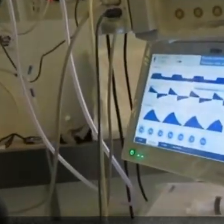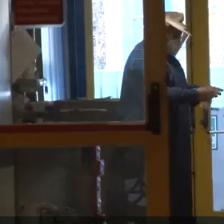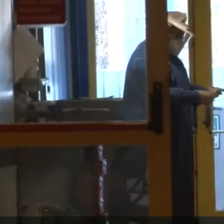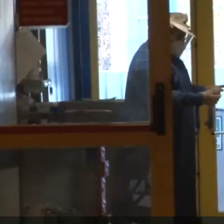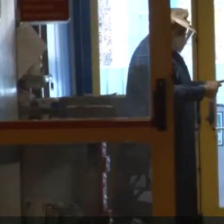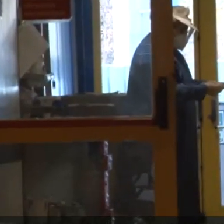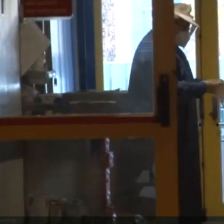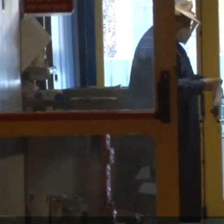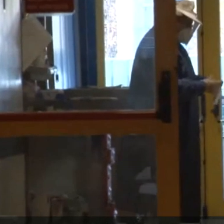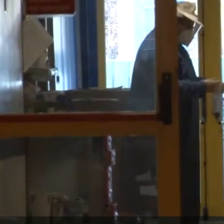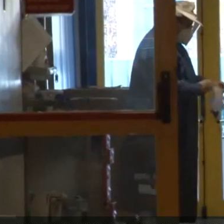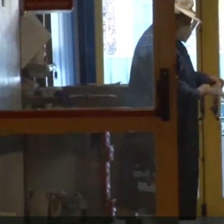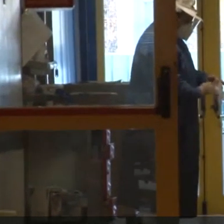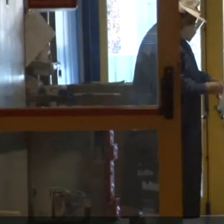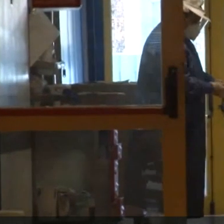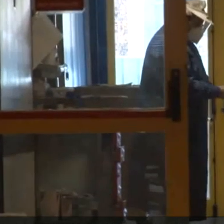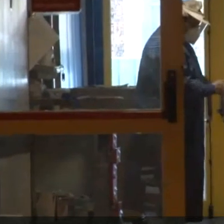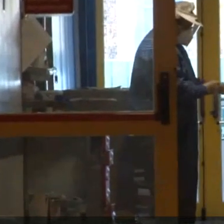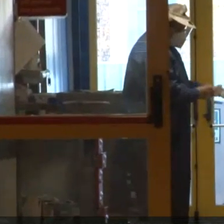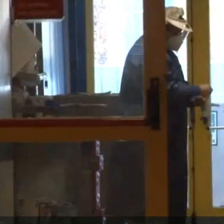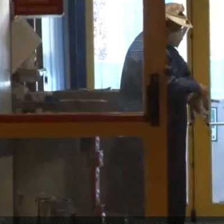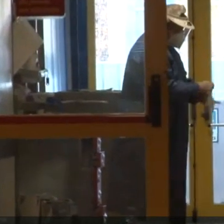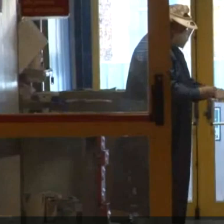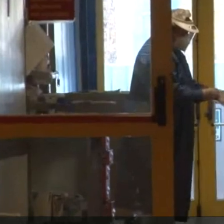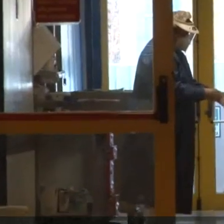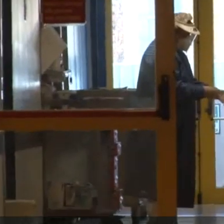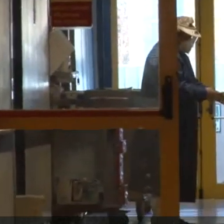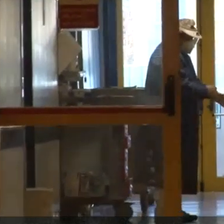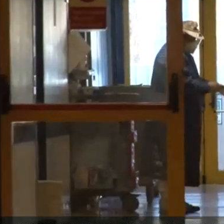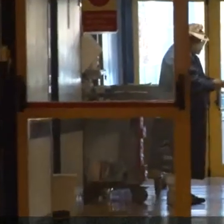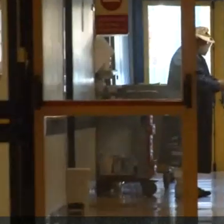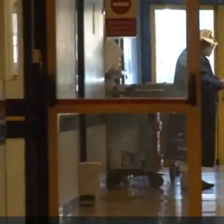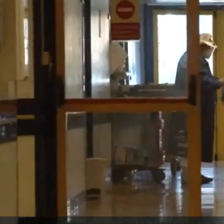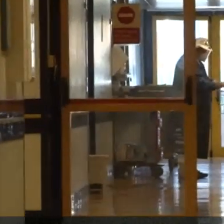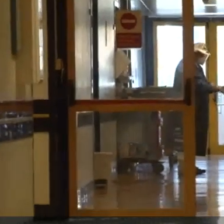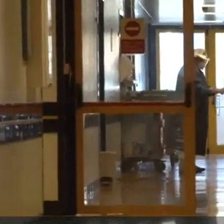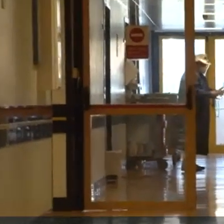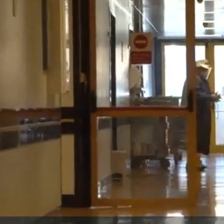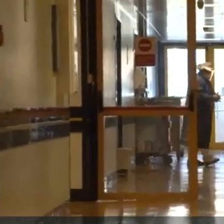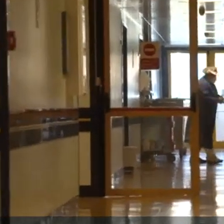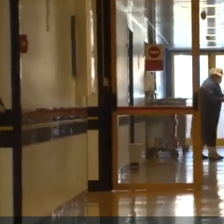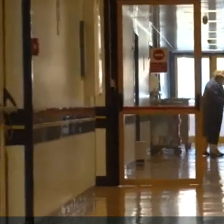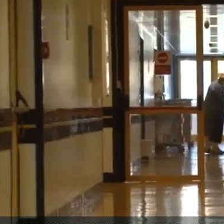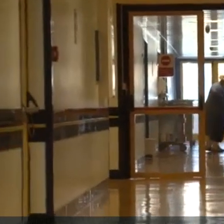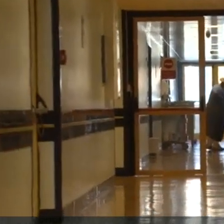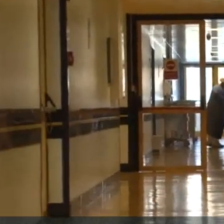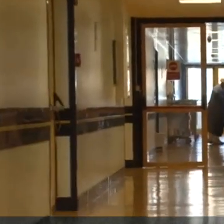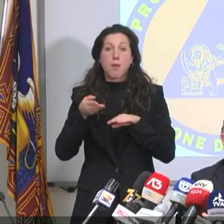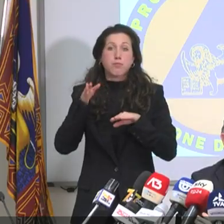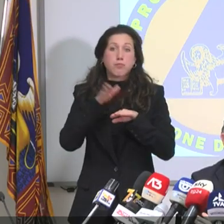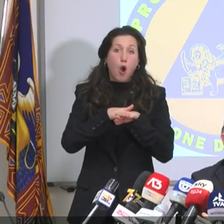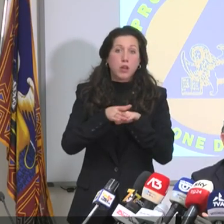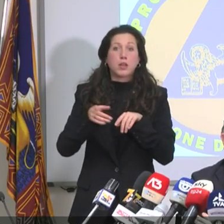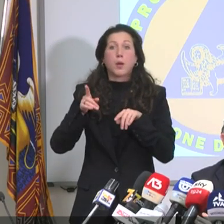Il Veneto, spiega Zaia, ha visto nei mesi di novembre e dicembre un incremento del 44% rispetto all'anno scorso.